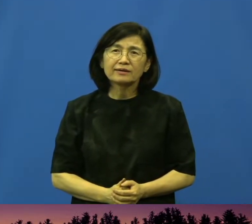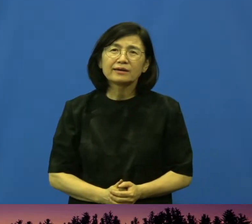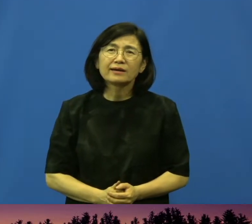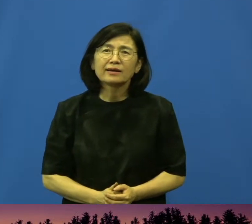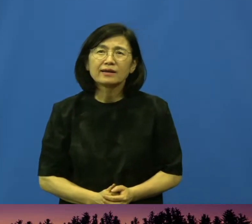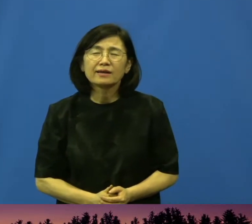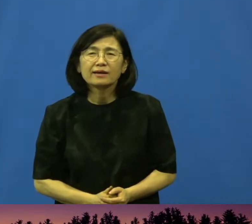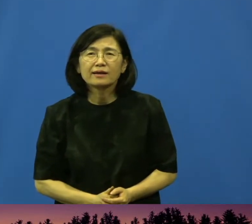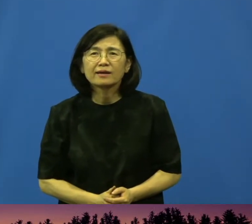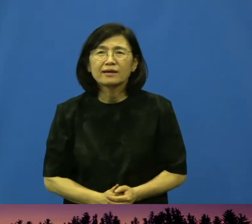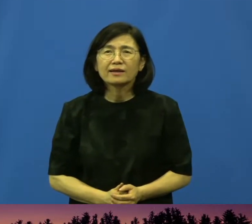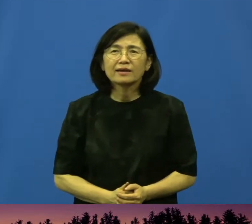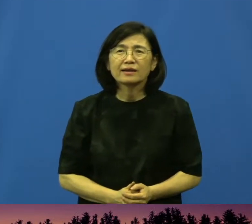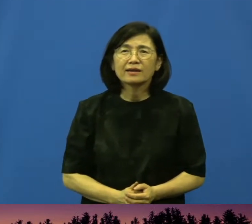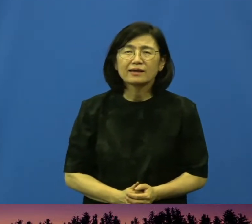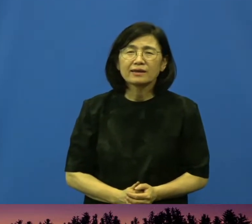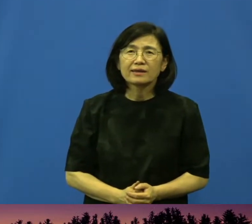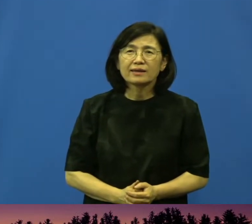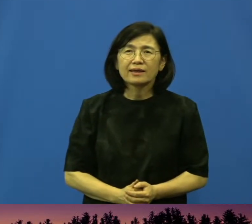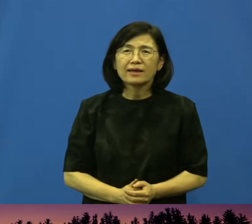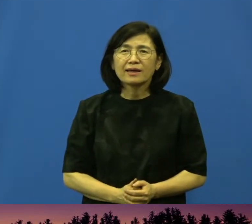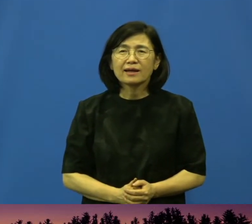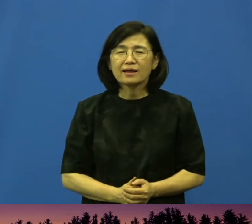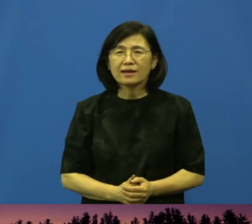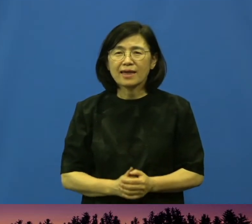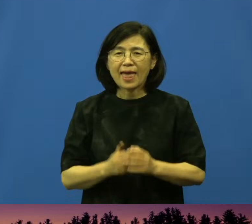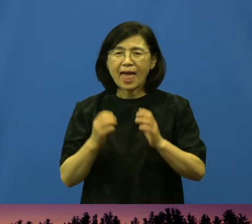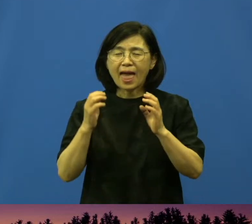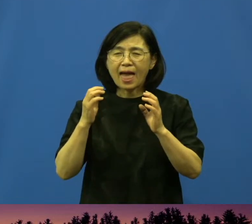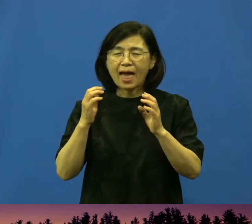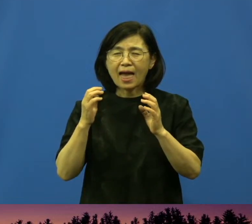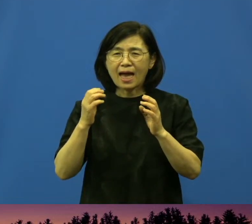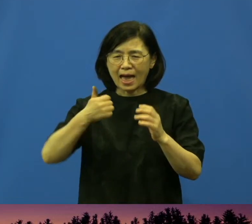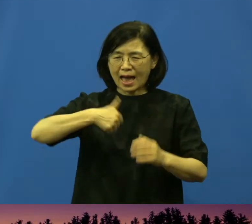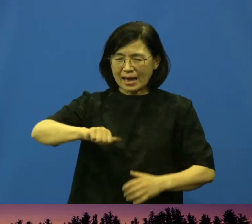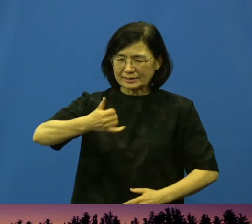여러분, 아이들도 그러잖아요. 괜히 고집 부르다가 세게 맞아요.